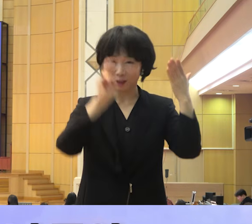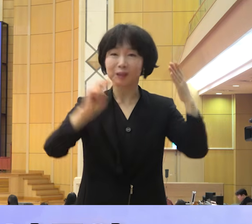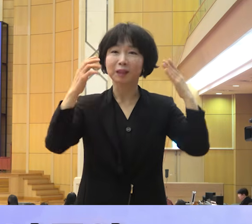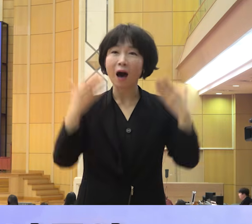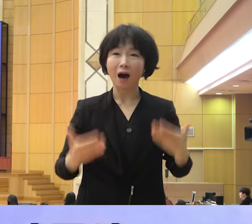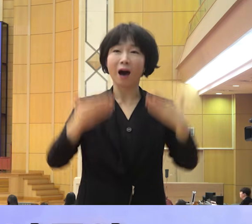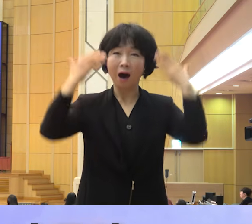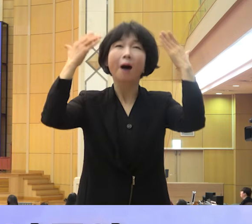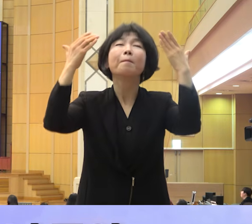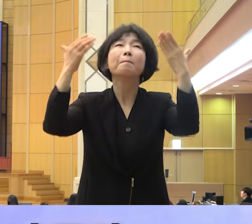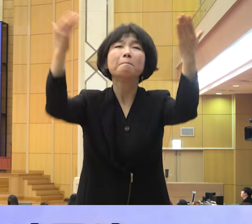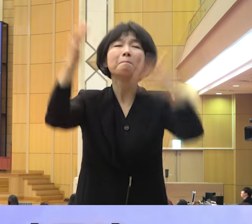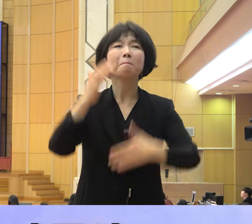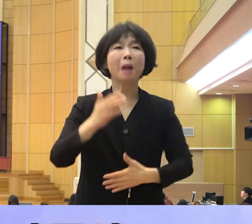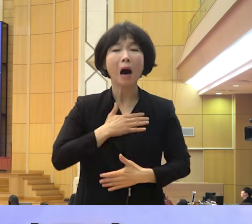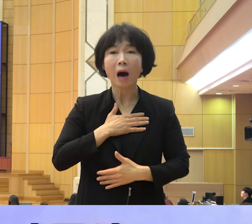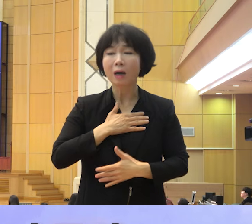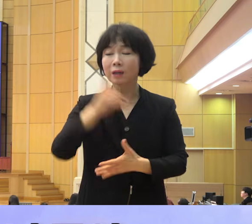찬송합시다.